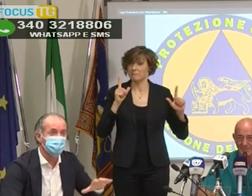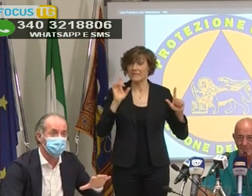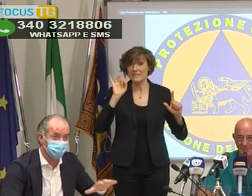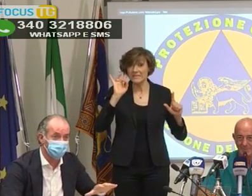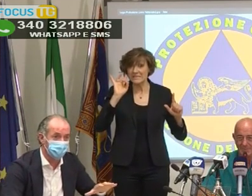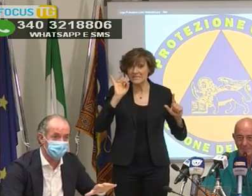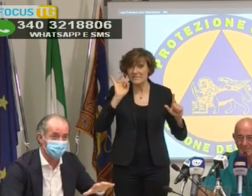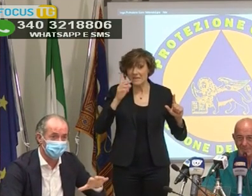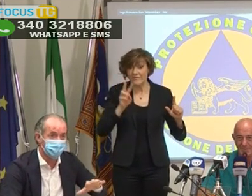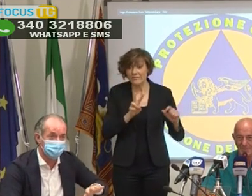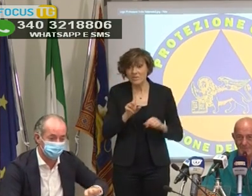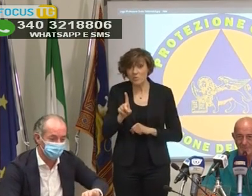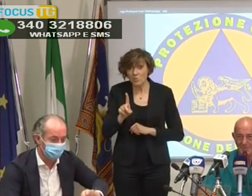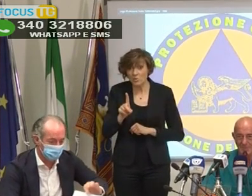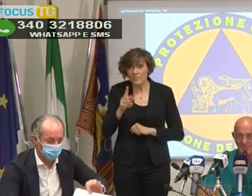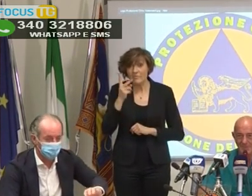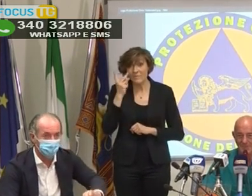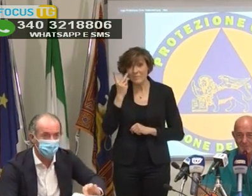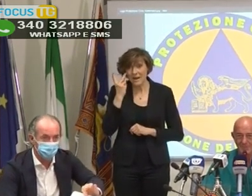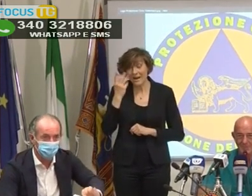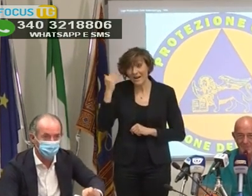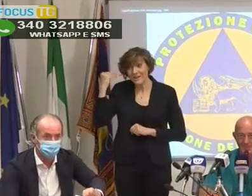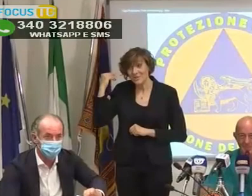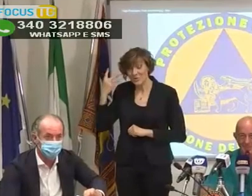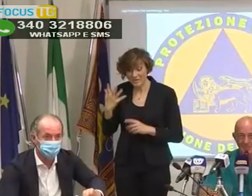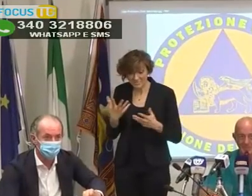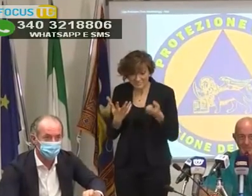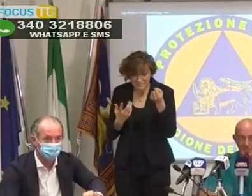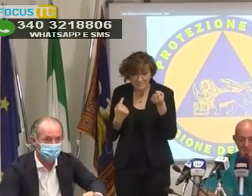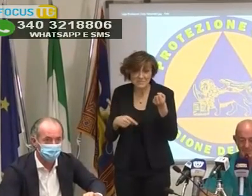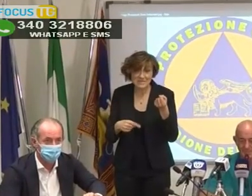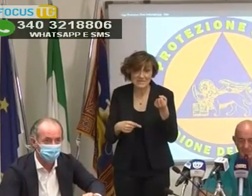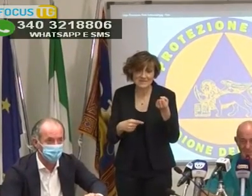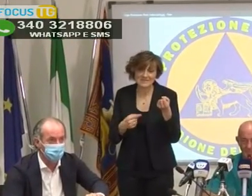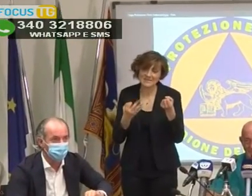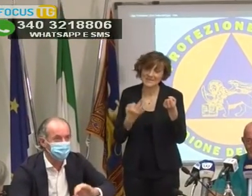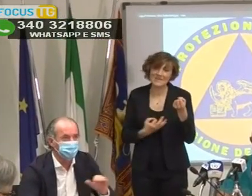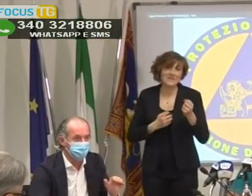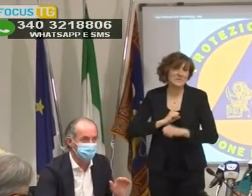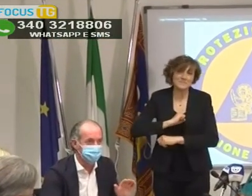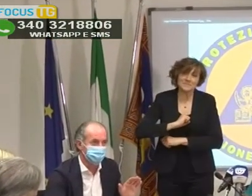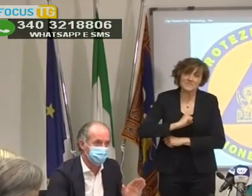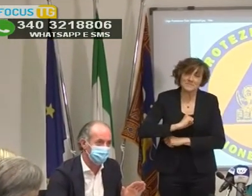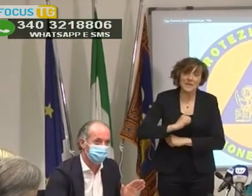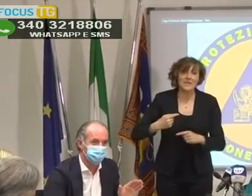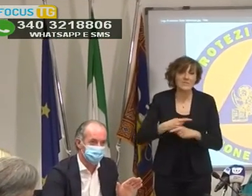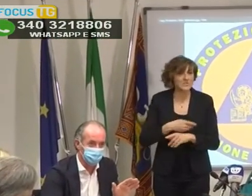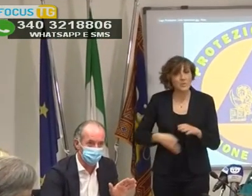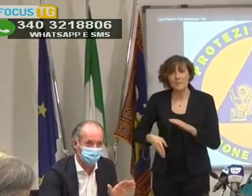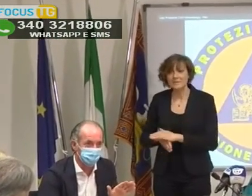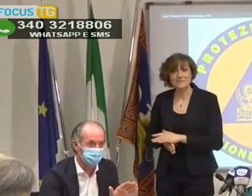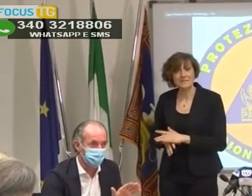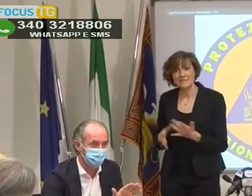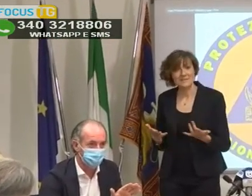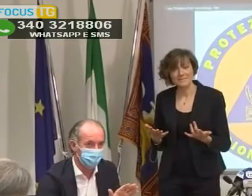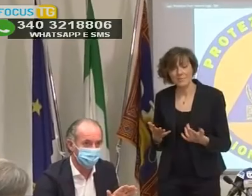se fossimo il 21 febbraio e avessimo quello che abbiamo in mano oggi, correremmo a 100 all'ora, invece noi siamo partiti a 5